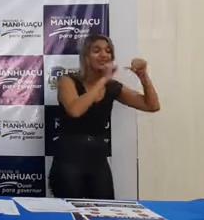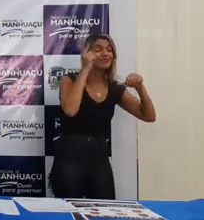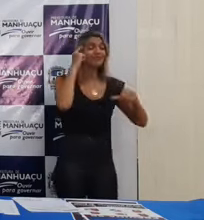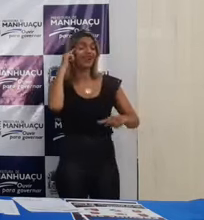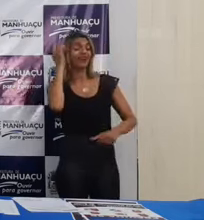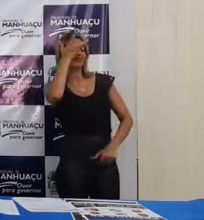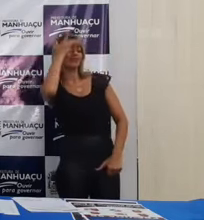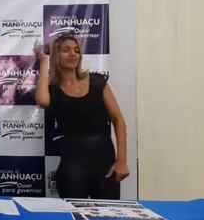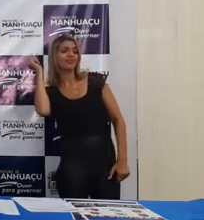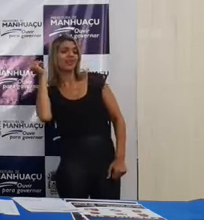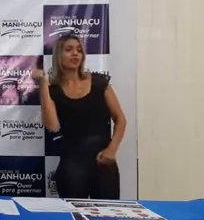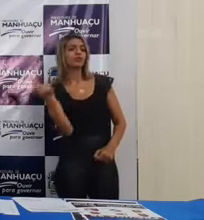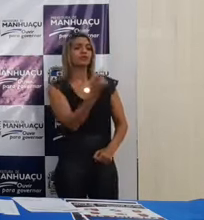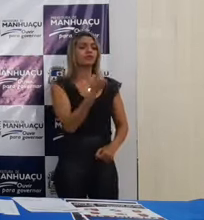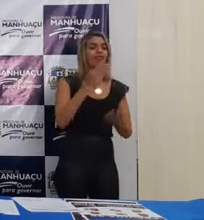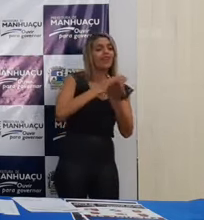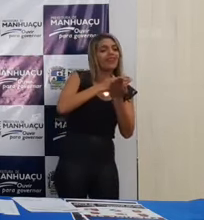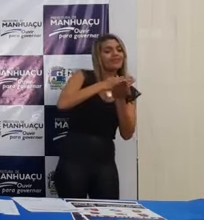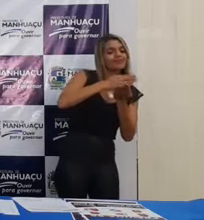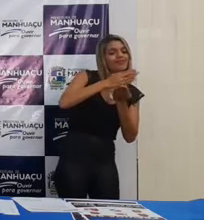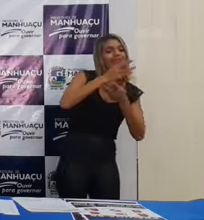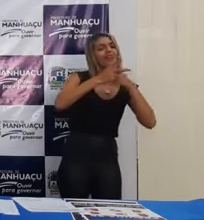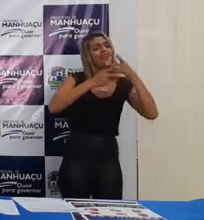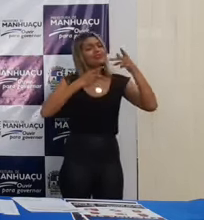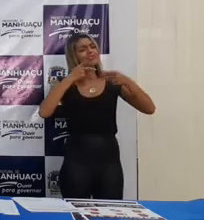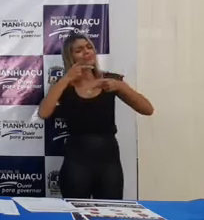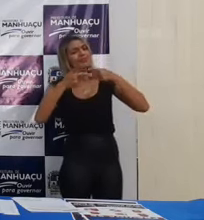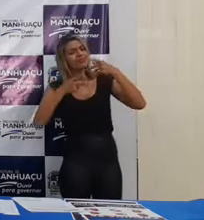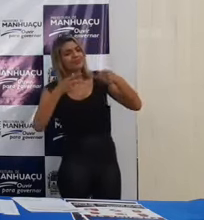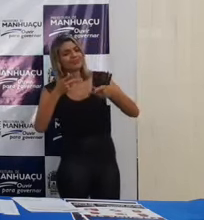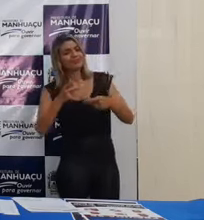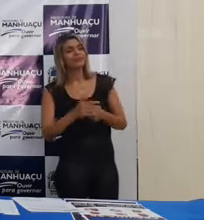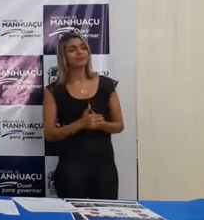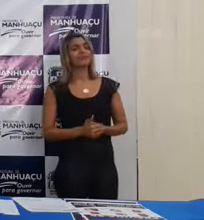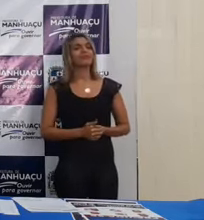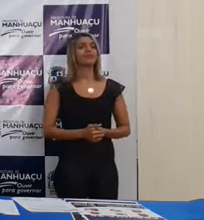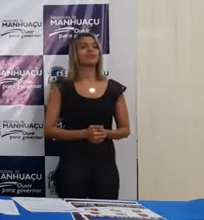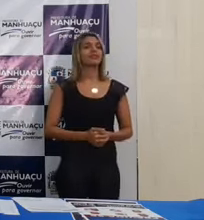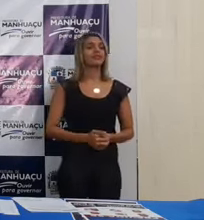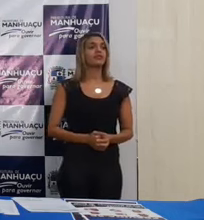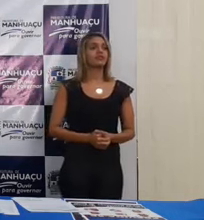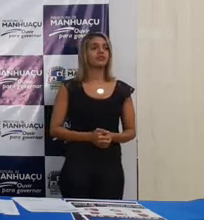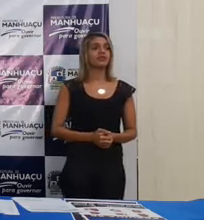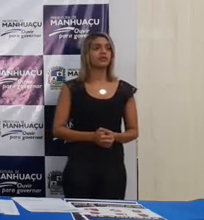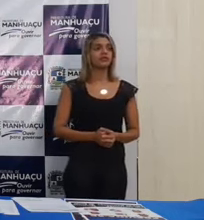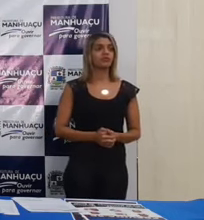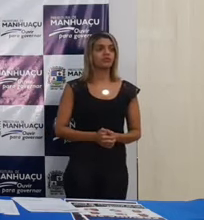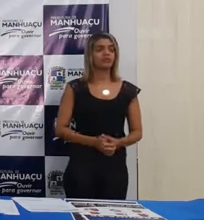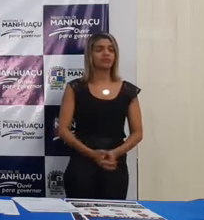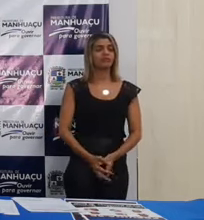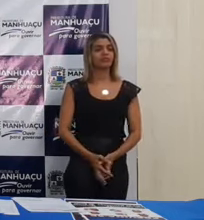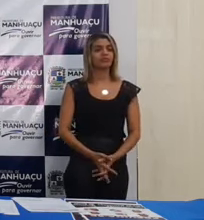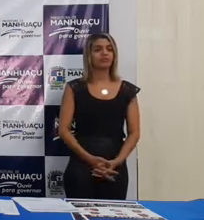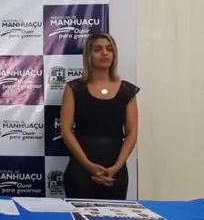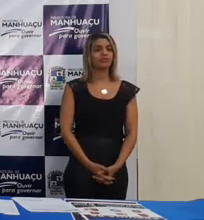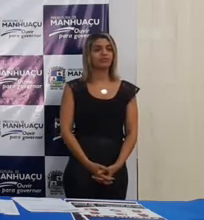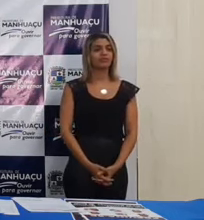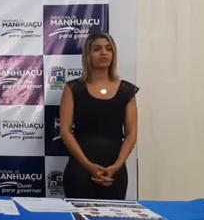de começar isso. E nós vamos mudar com ela, com qual sentido? Evitar as multas,